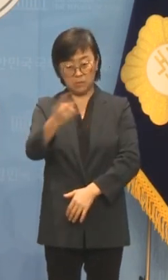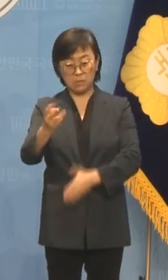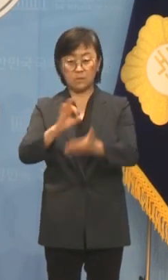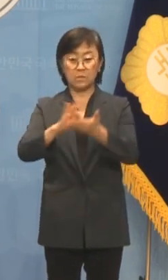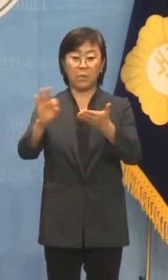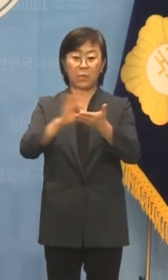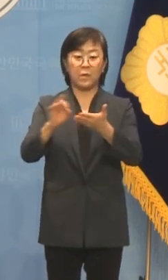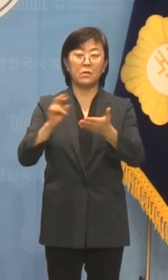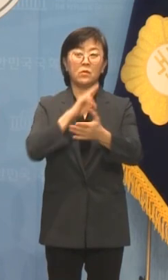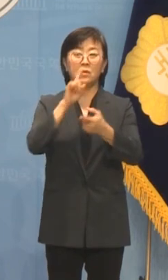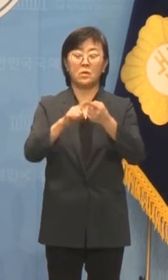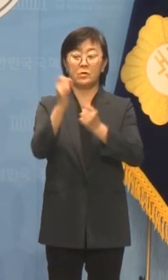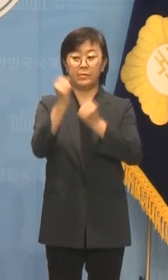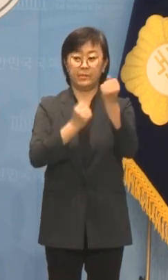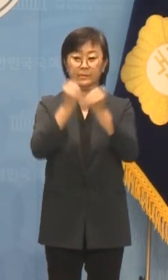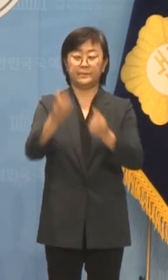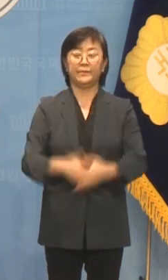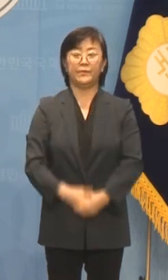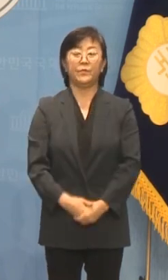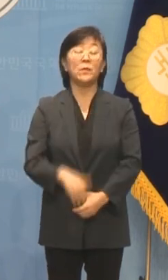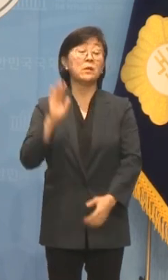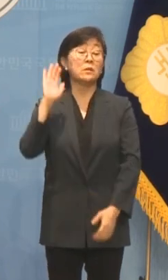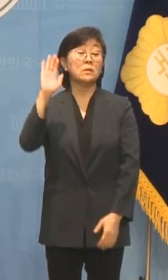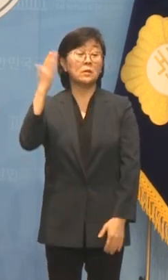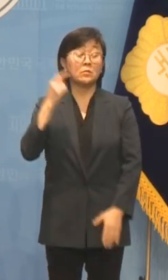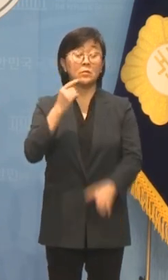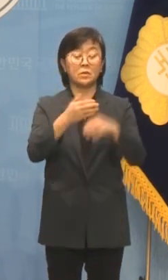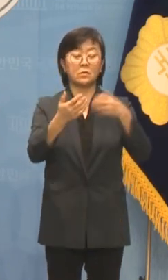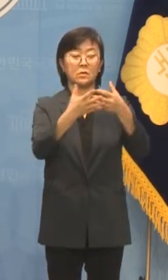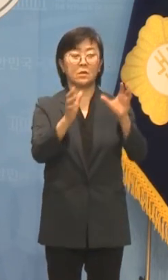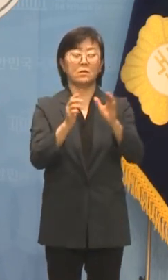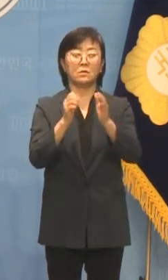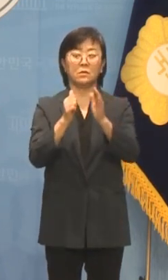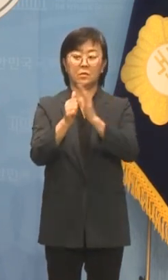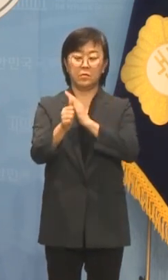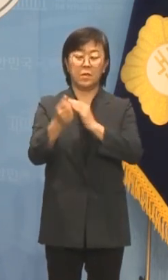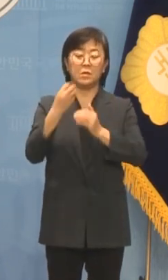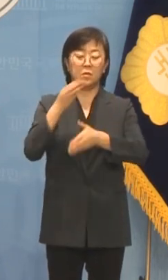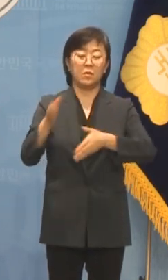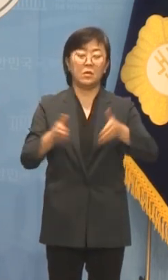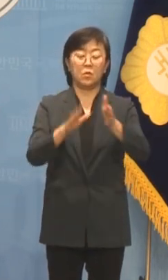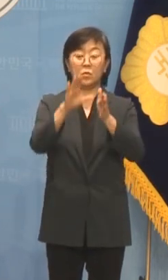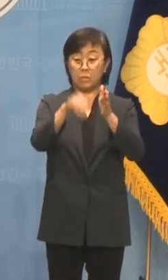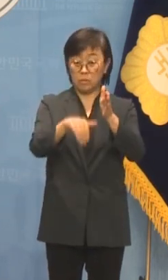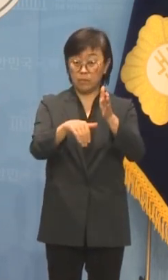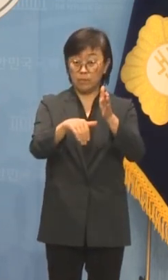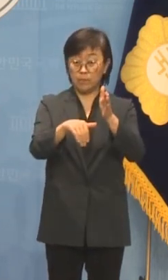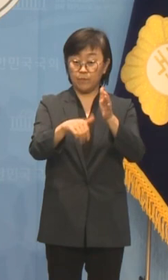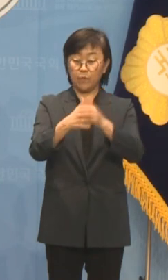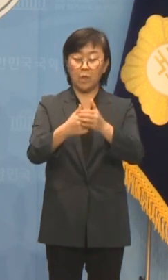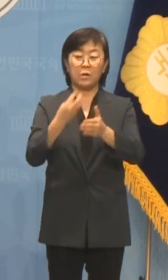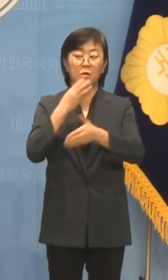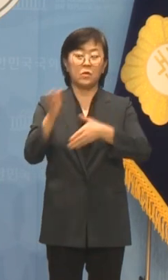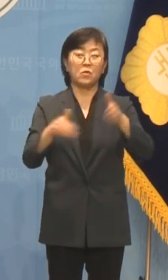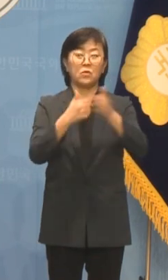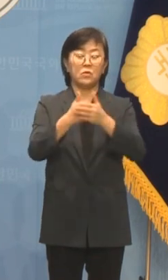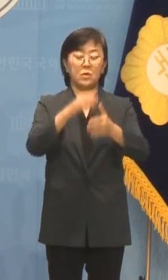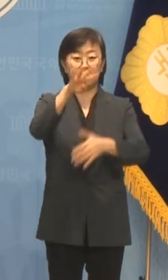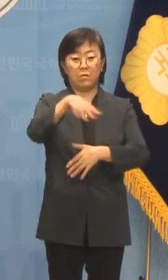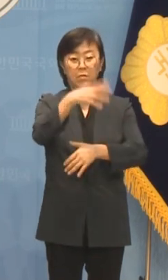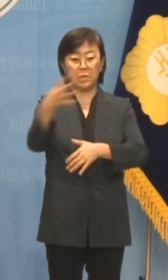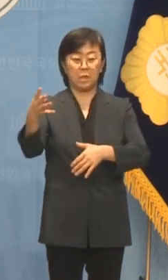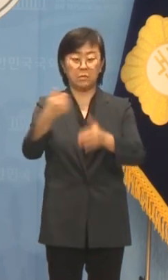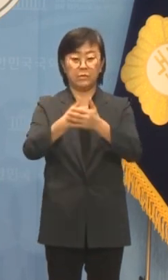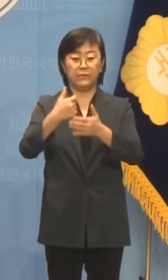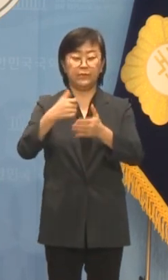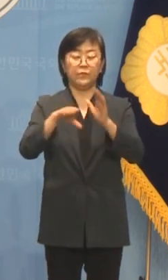관련해서 논평하겠습니다. 최근 민주당 당대표가 경기도지사 시절 경기도청에 편성된